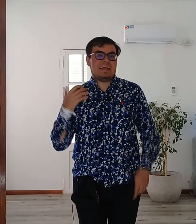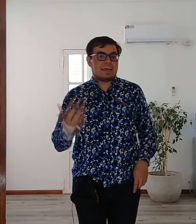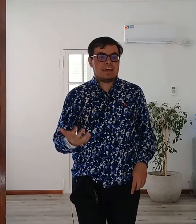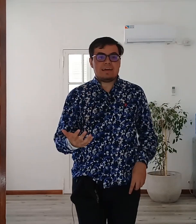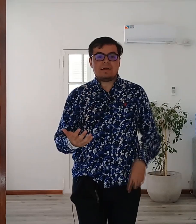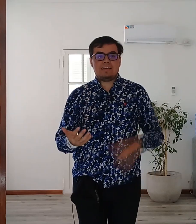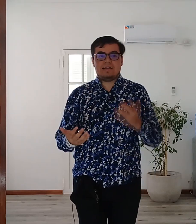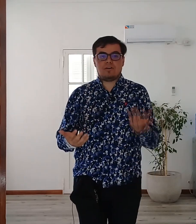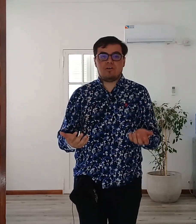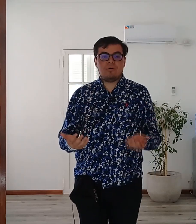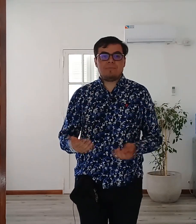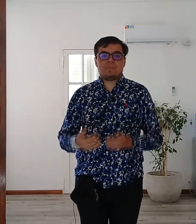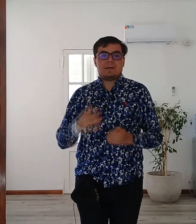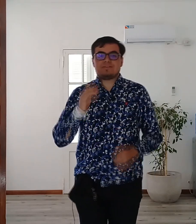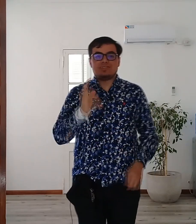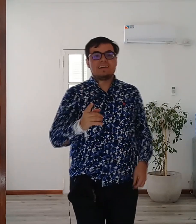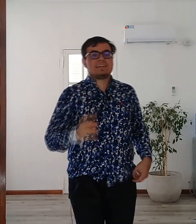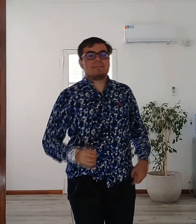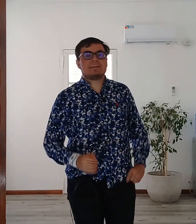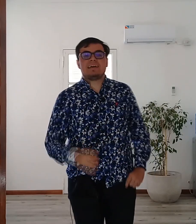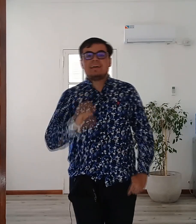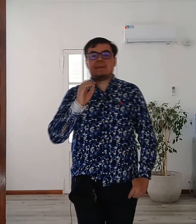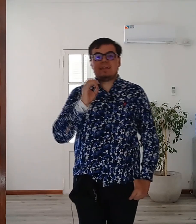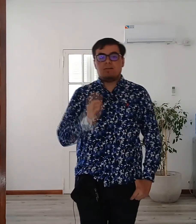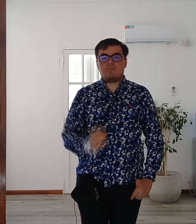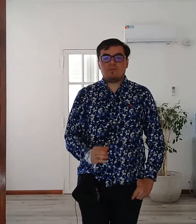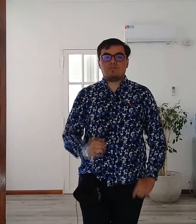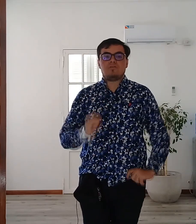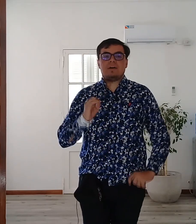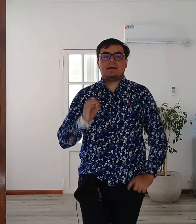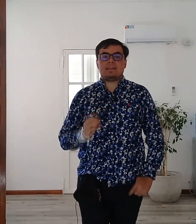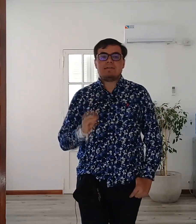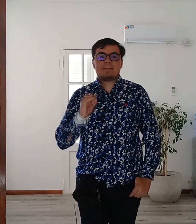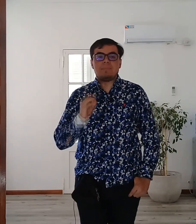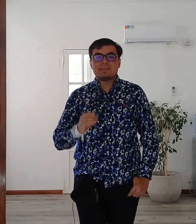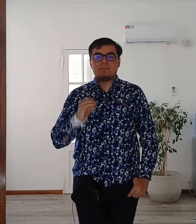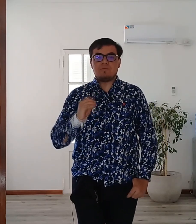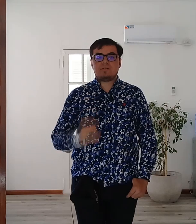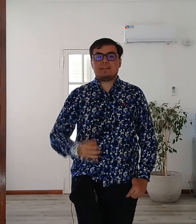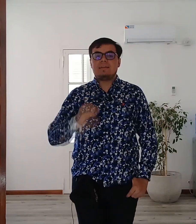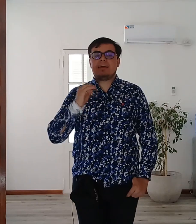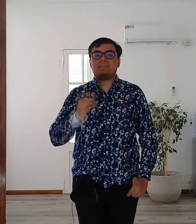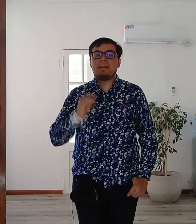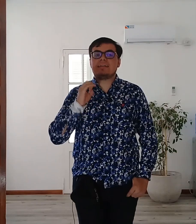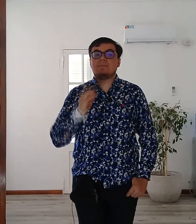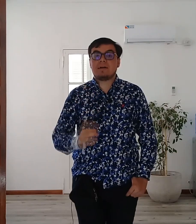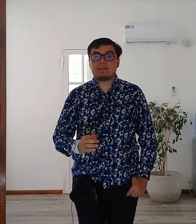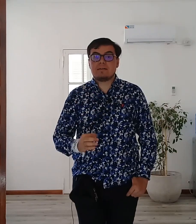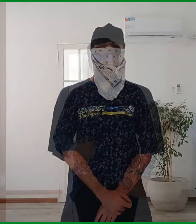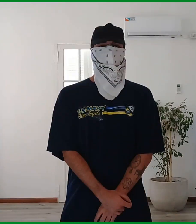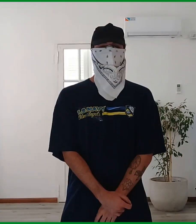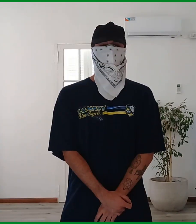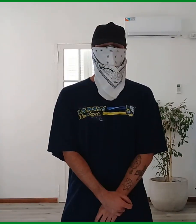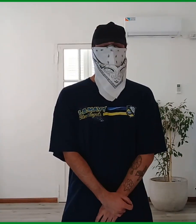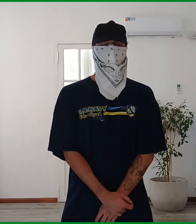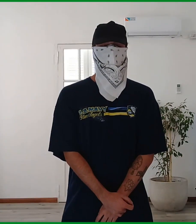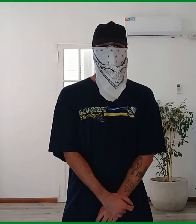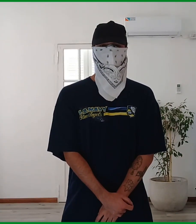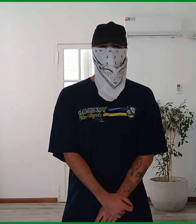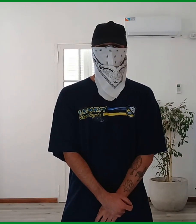qué? ¿El cómo? Eso sí que está en debate. Y en el fondo, el debate más importante que da la temática. El graffiti